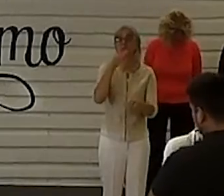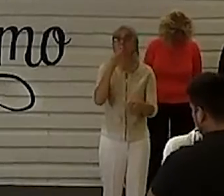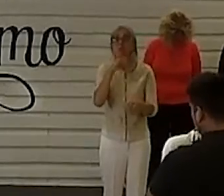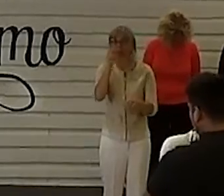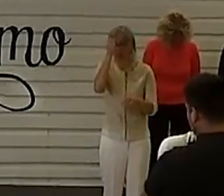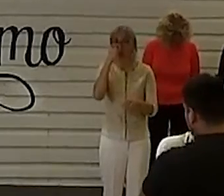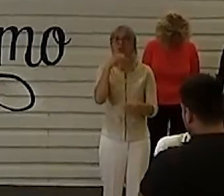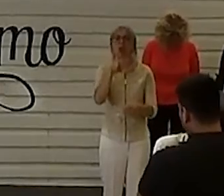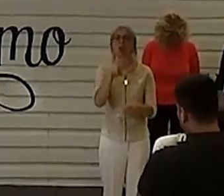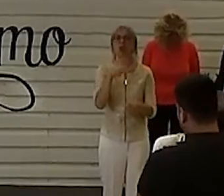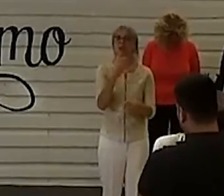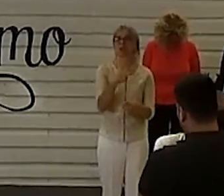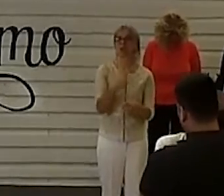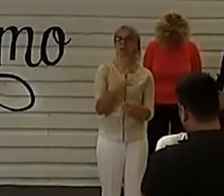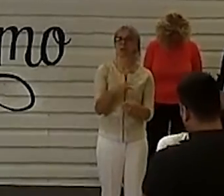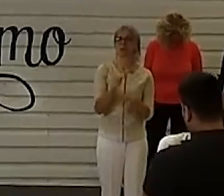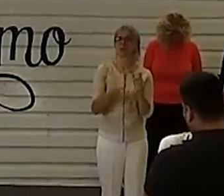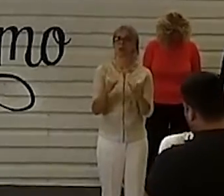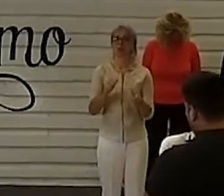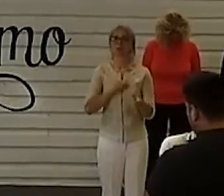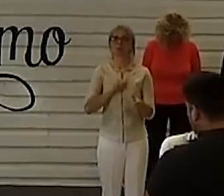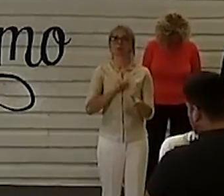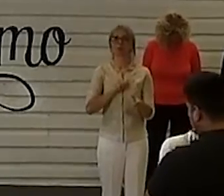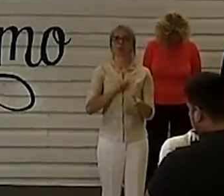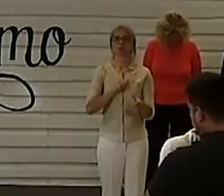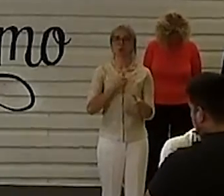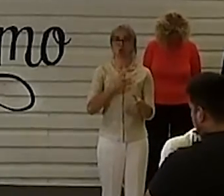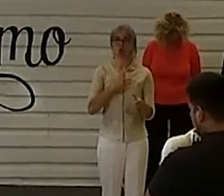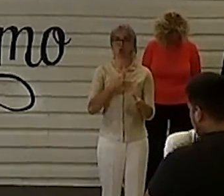di persone che sono state cambiate e trasformate,